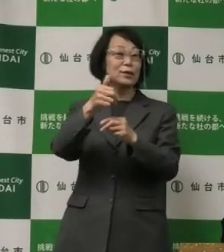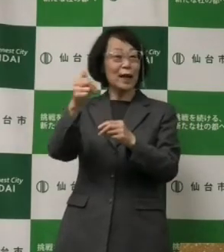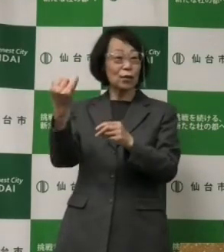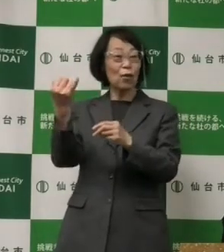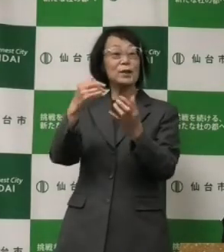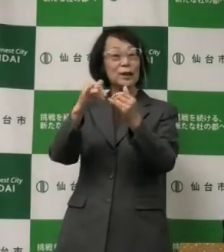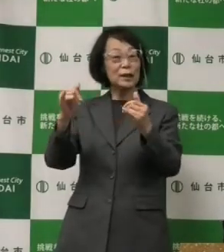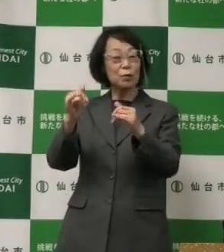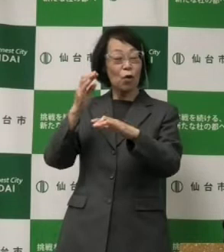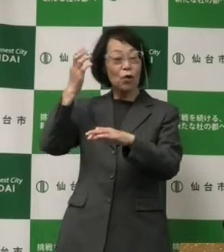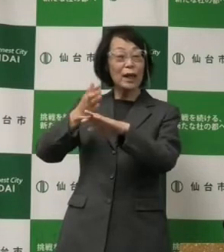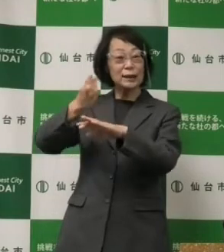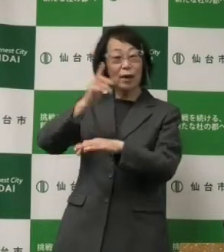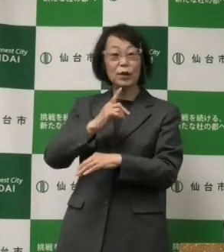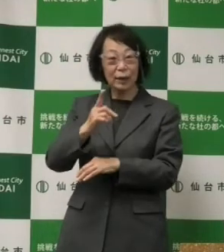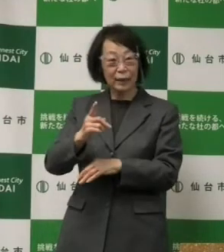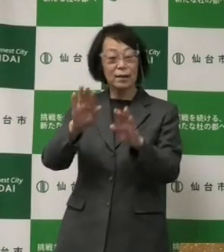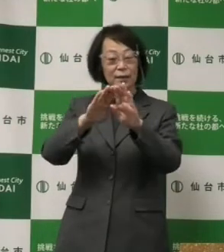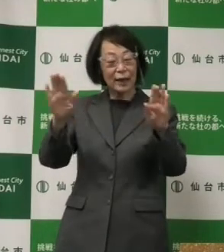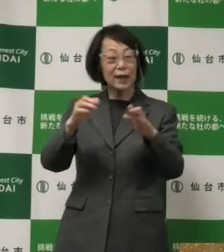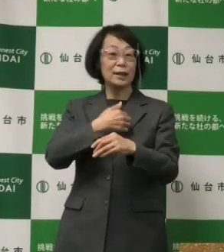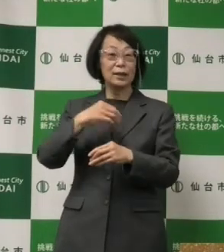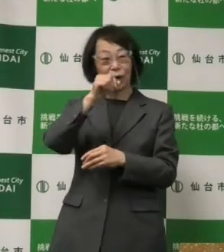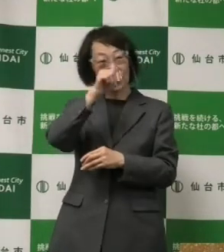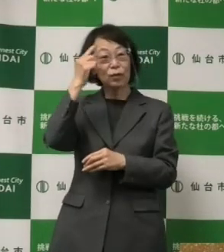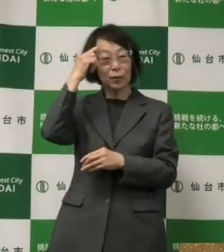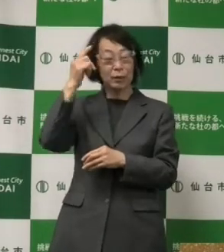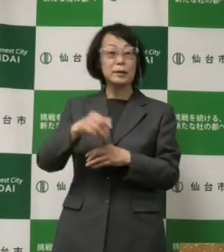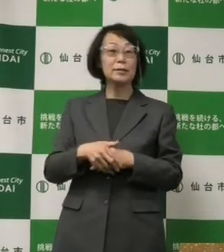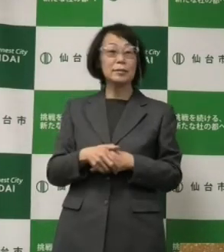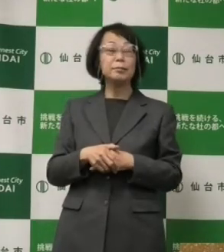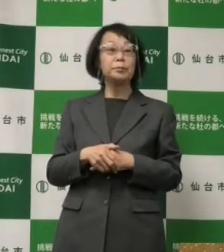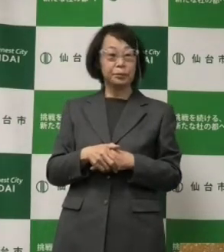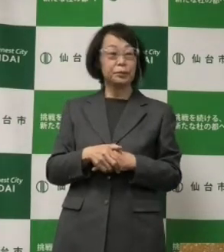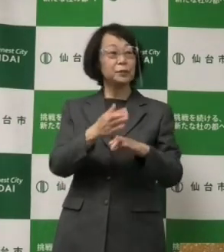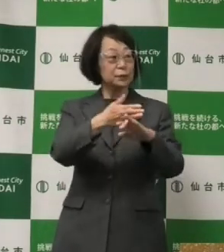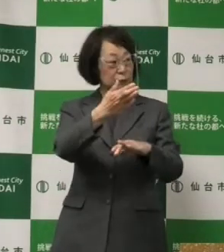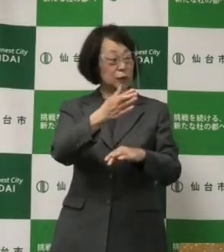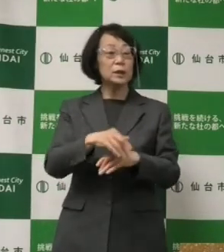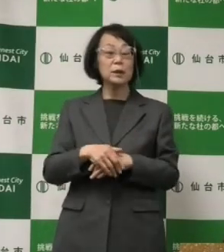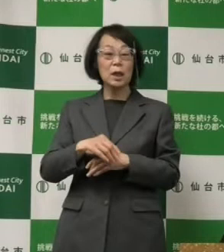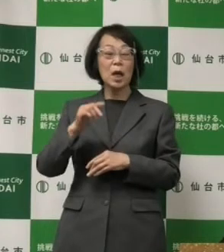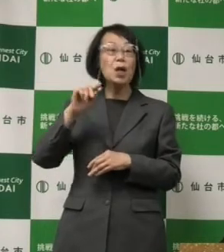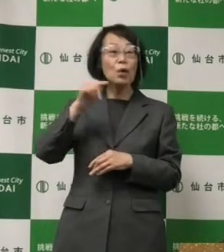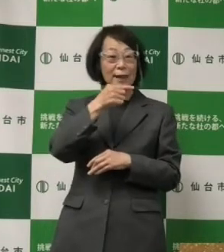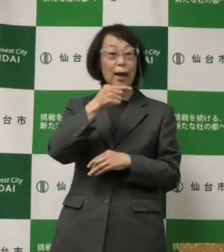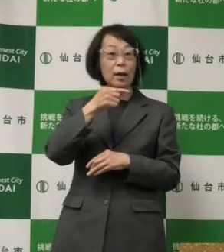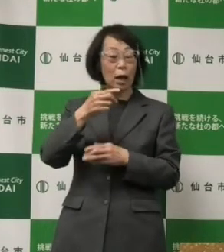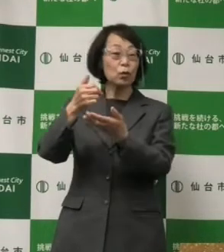げたいと思います。開催できてよかったなと思います。 ありがとうございます。ロシアから出場している選手